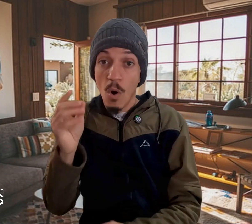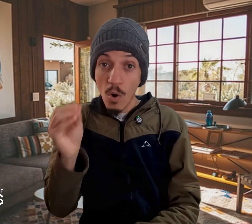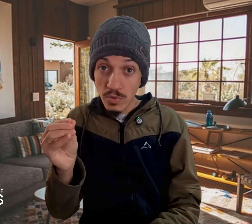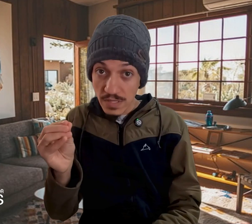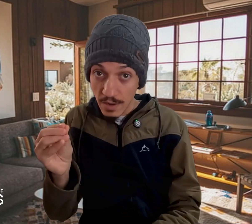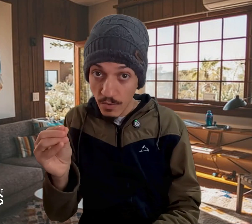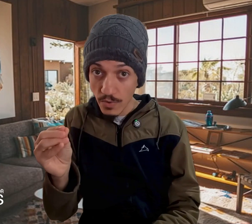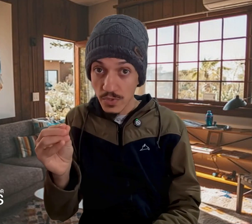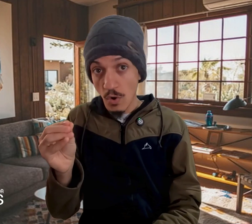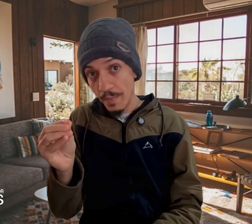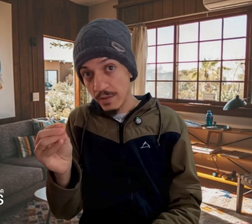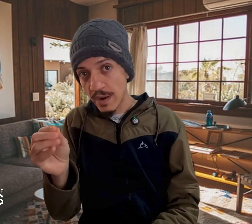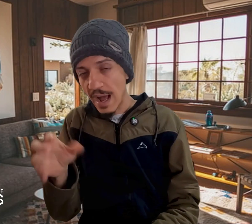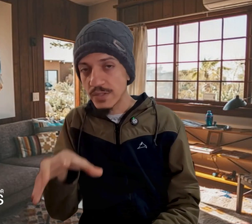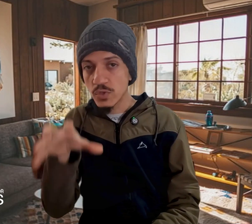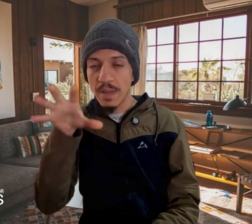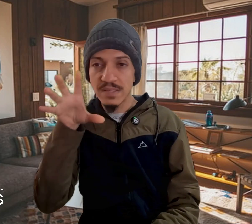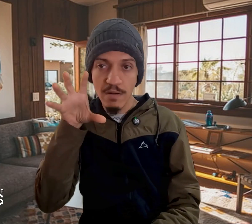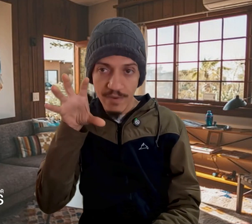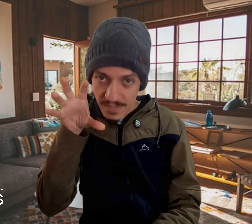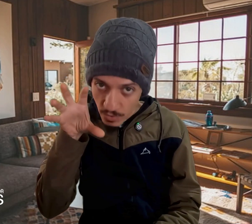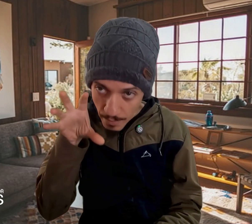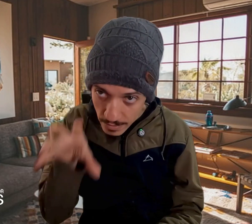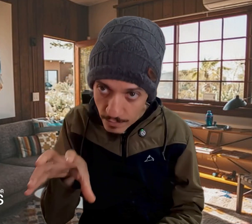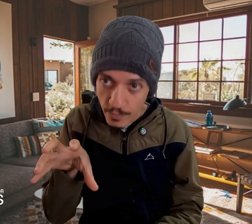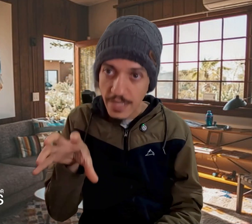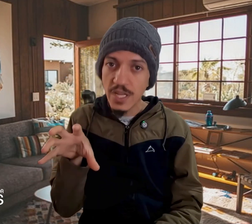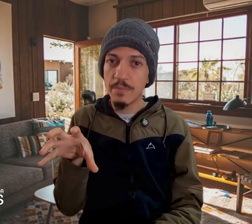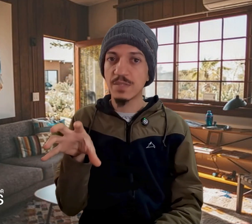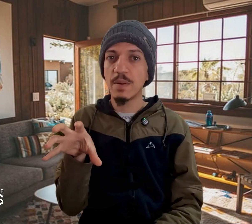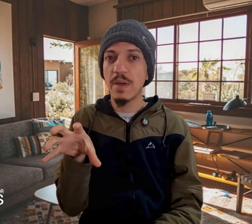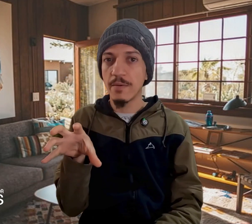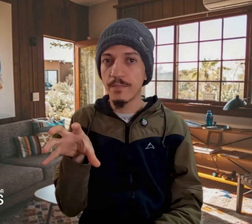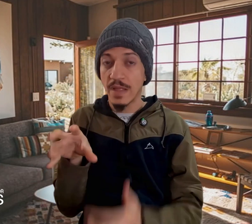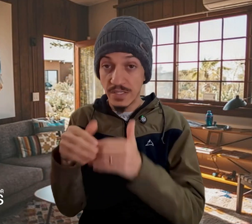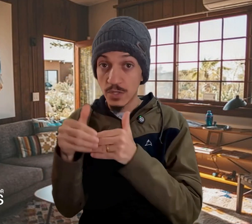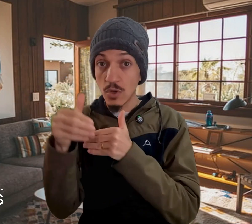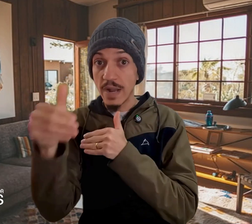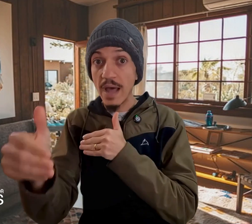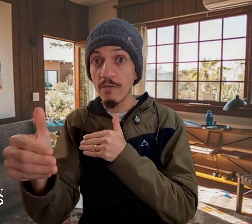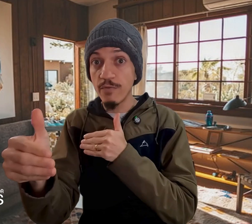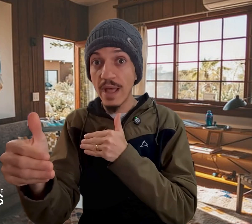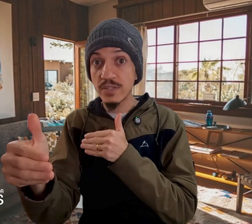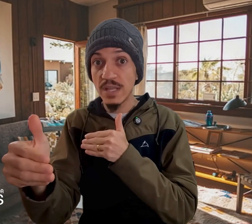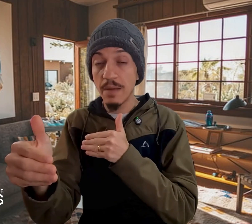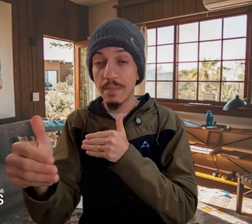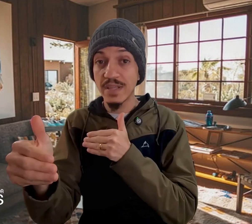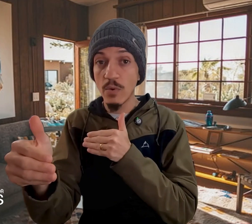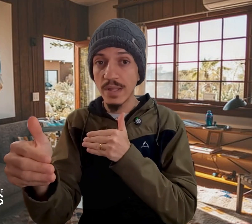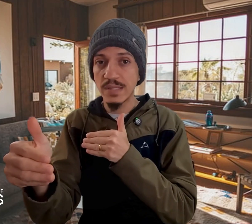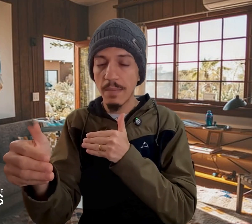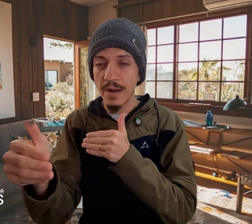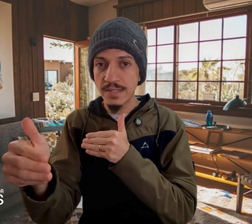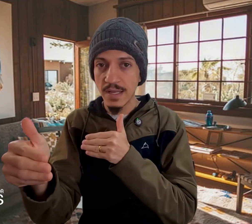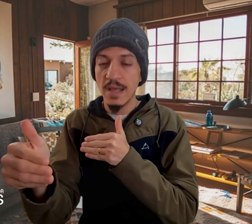Outros alunos ou mentorados começaram fazendo o método Fluente em Libras primeiro, se tornaram fluentes em Libras em 8 semanas, e